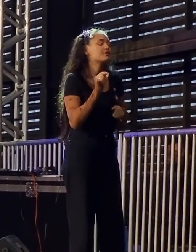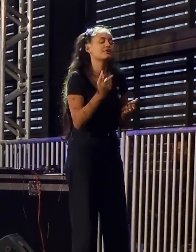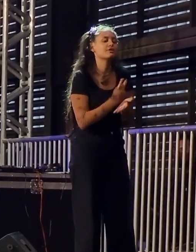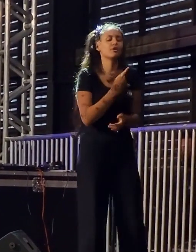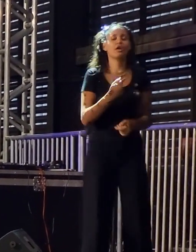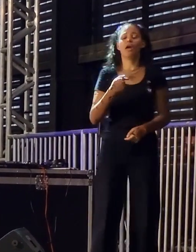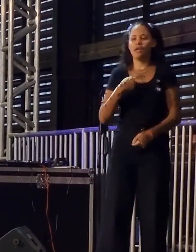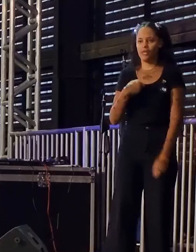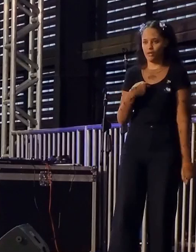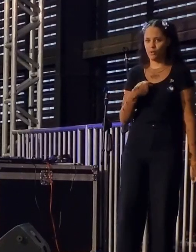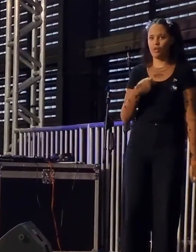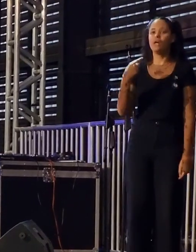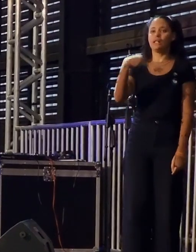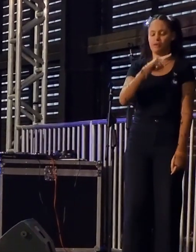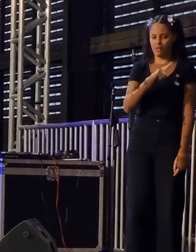houve?